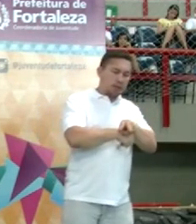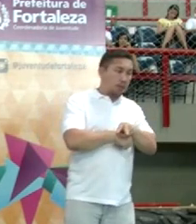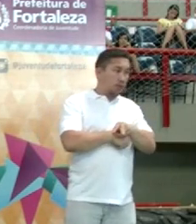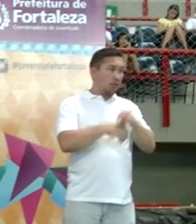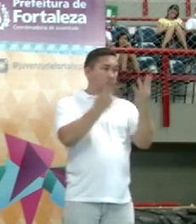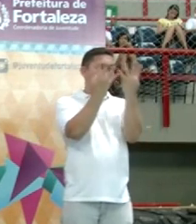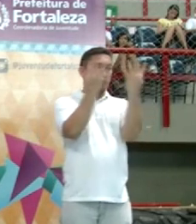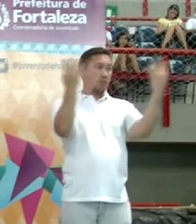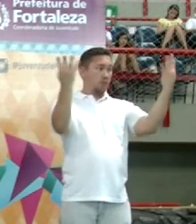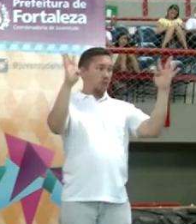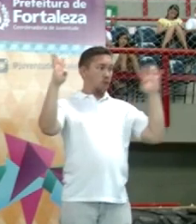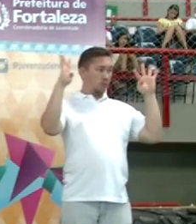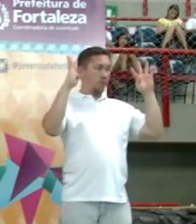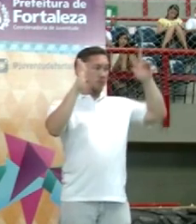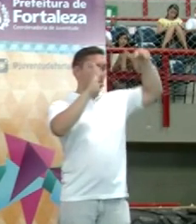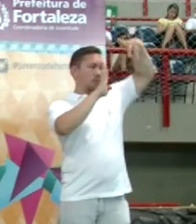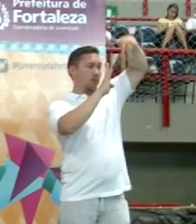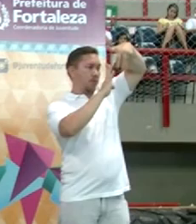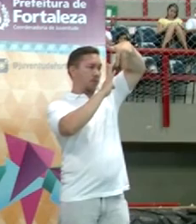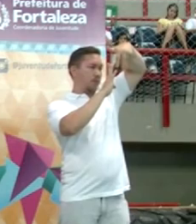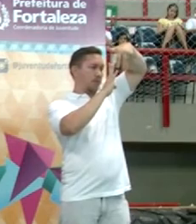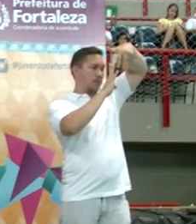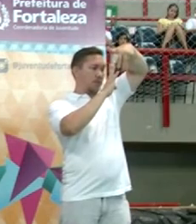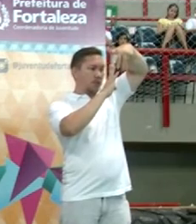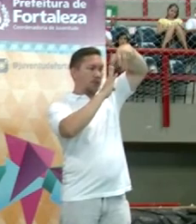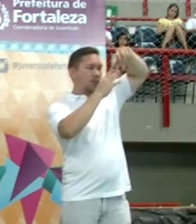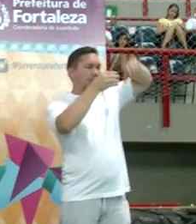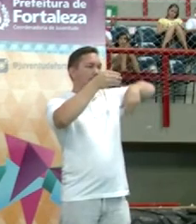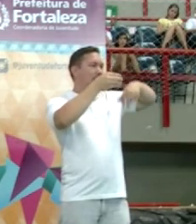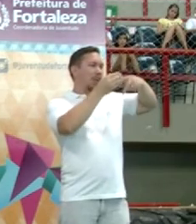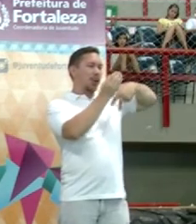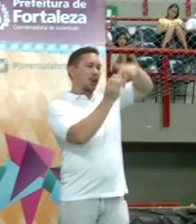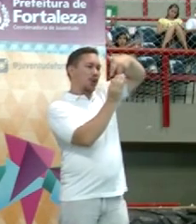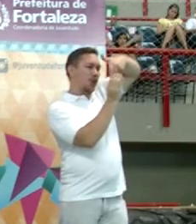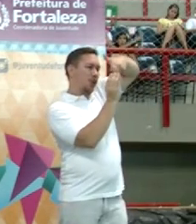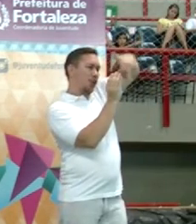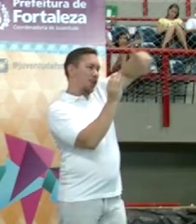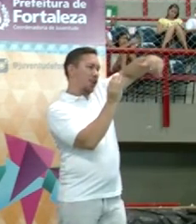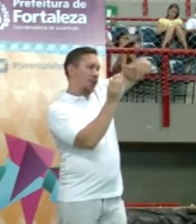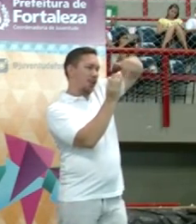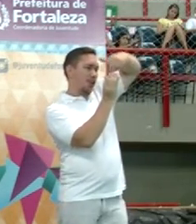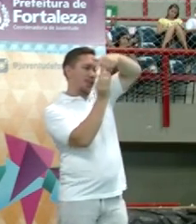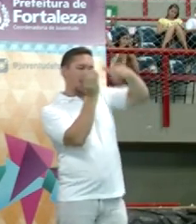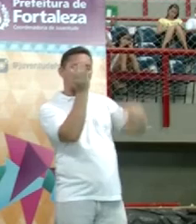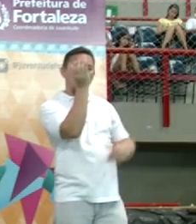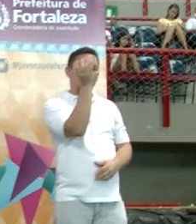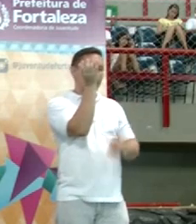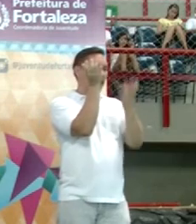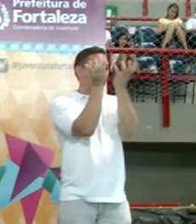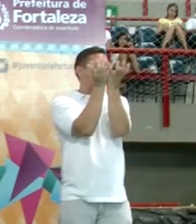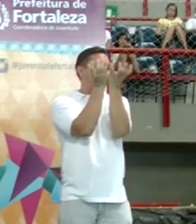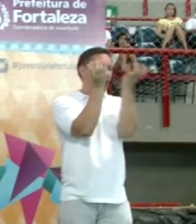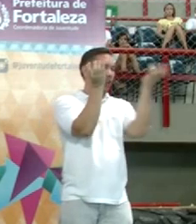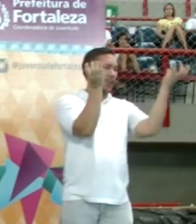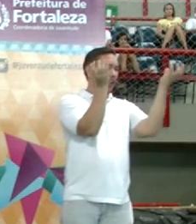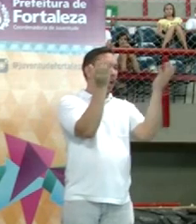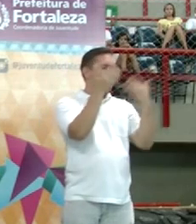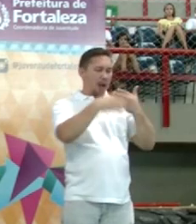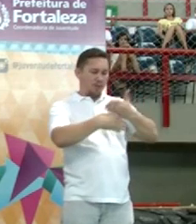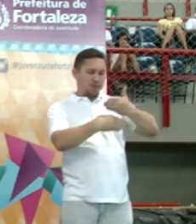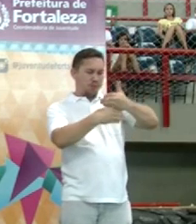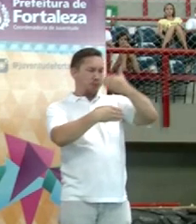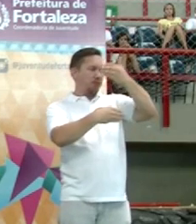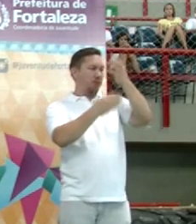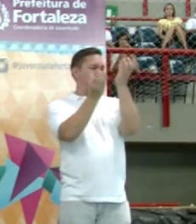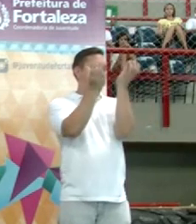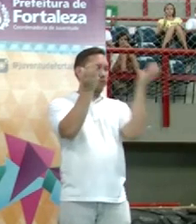O muro aqui em cima tinha uma passagem para que a galera ficasse aqui em cima vigiando o muro. Você já deve ter visto em filme, você